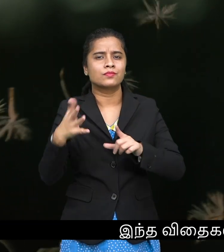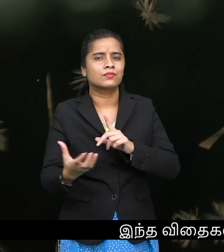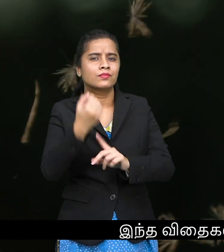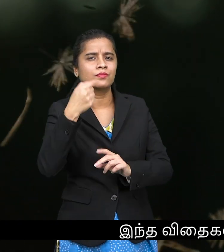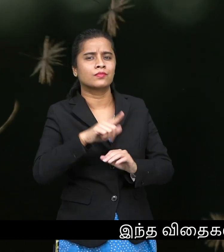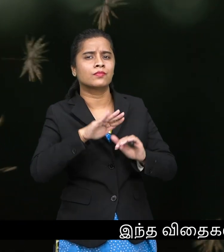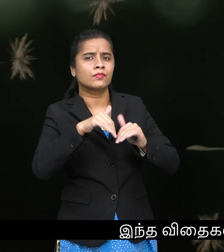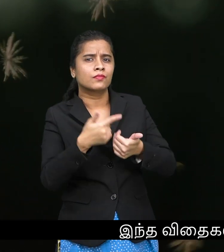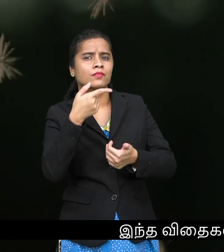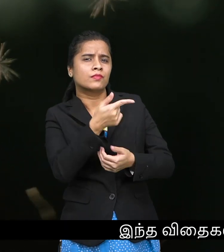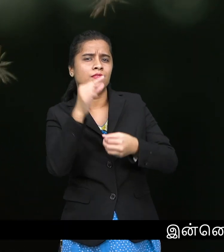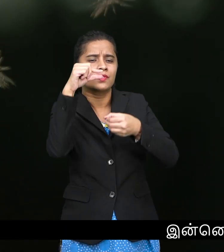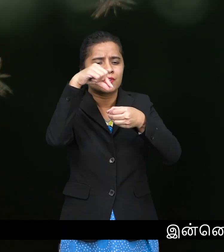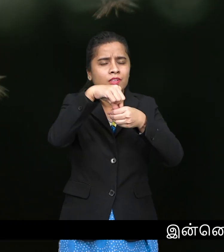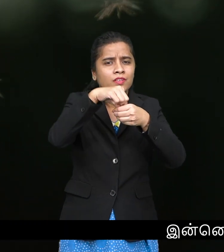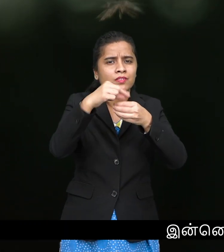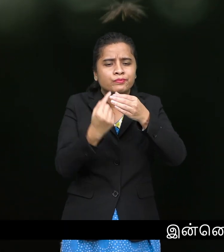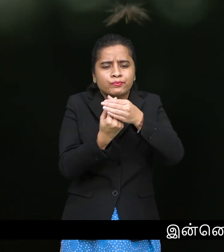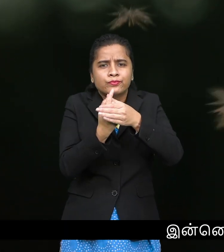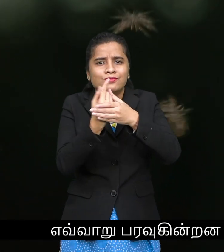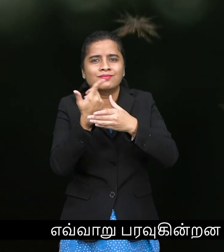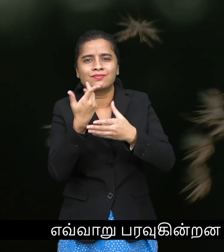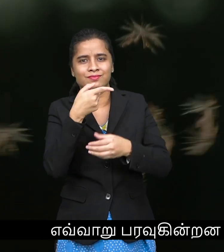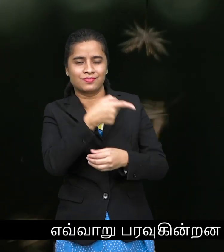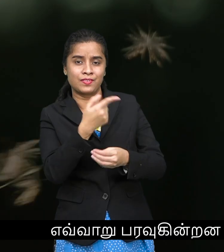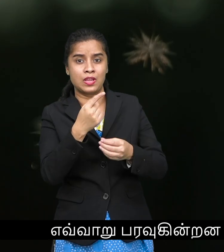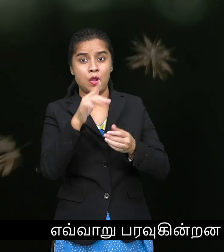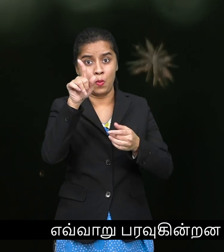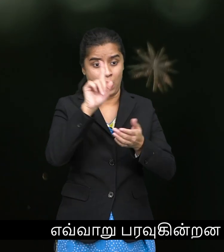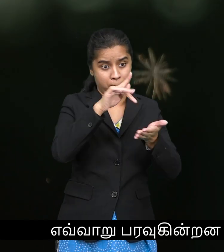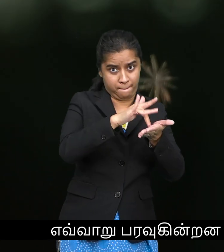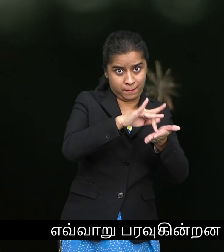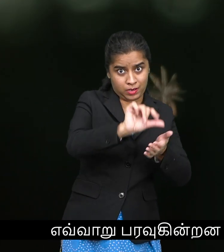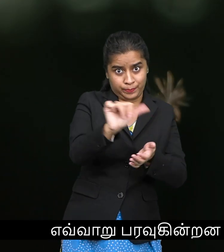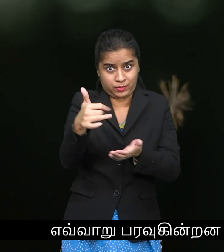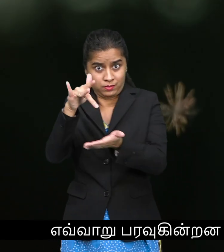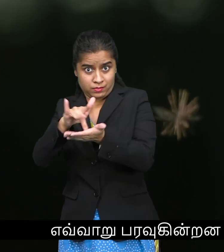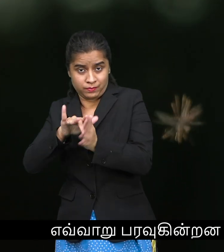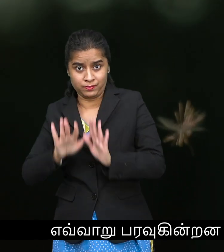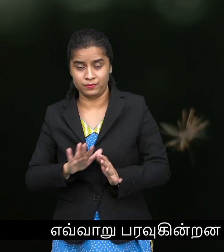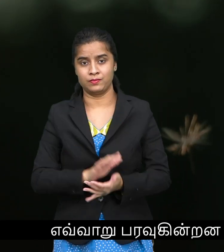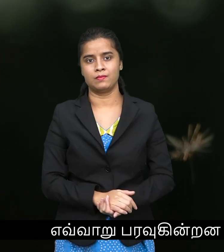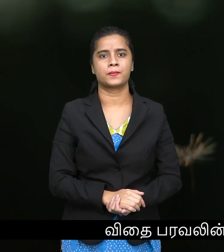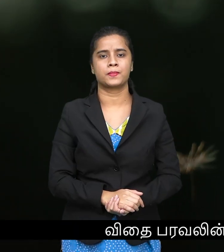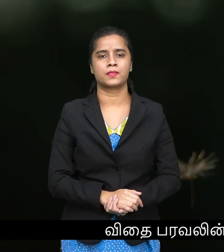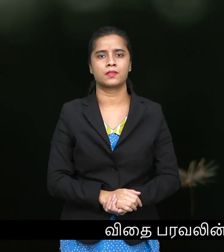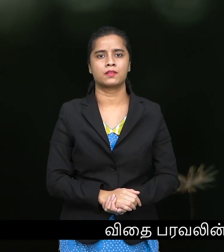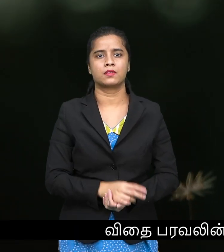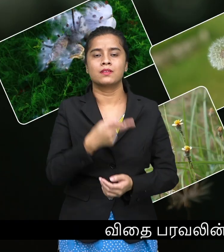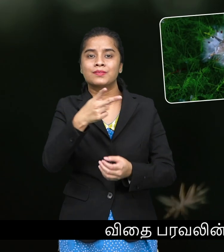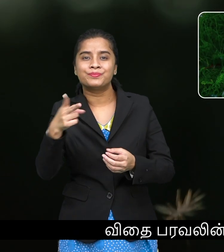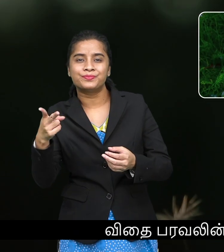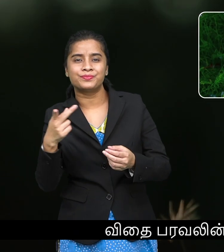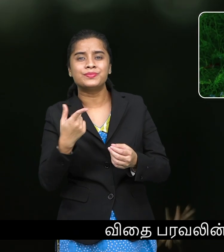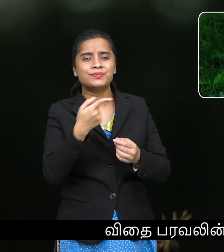விதைகள் ஒரு இடத்திலிருந்து இன்னொரு இடத்திற்கு எவ்வாறு பரவுகின்றன என்பதை கண்டுபிடிப்போம். விதை